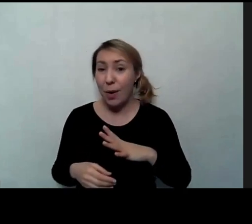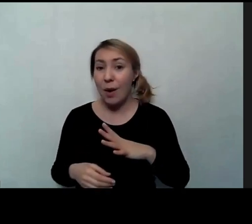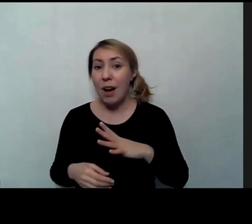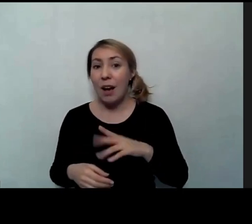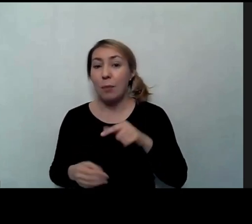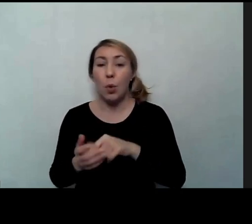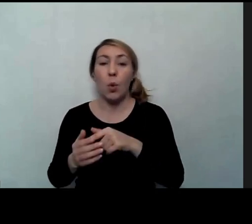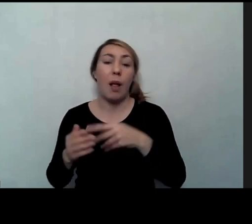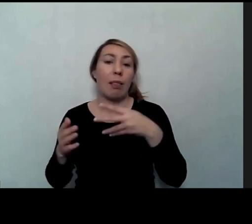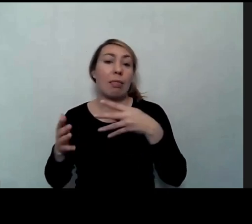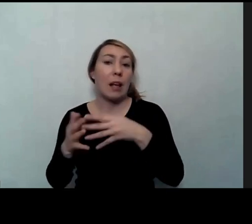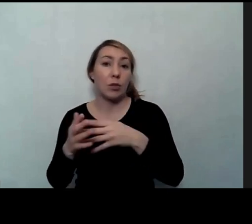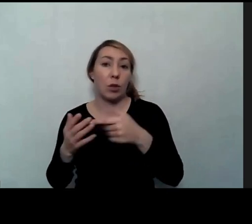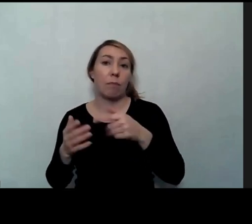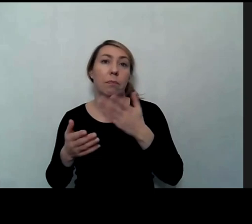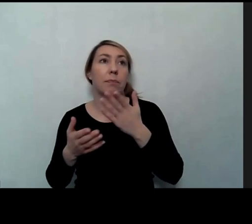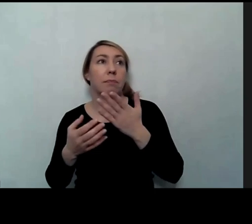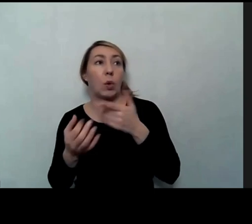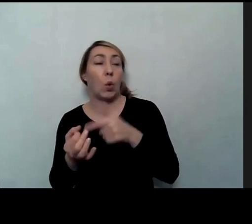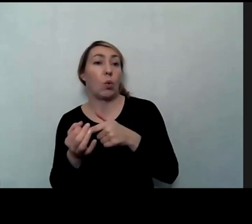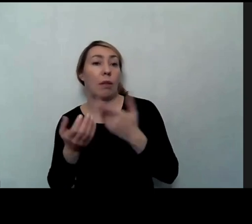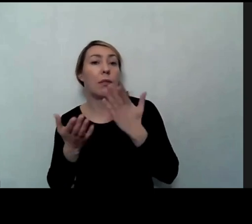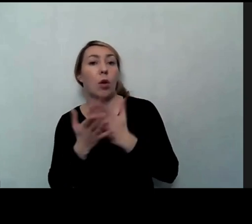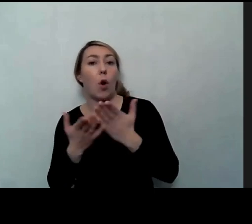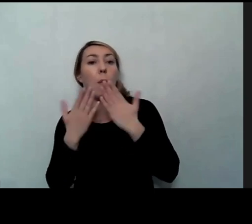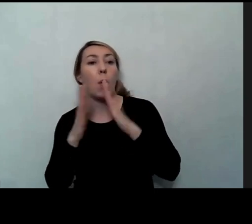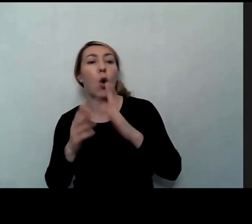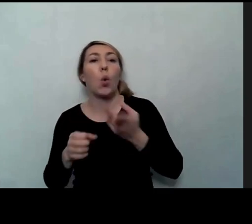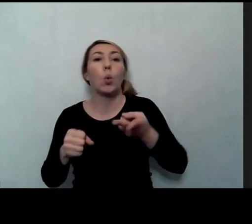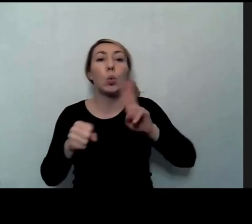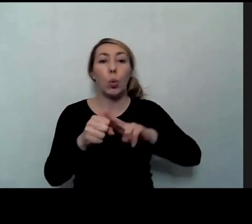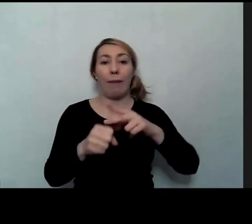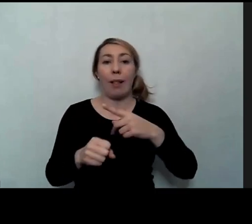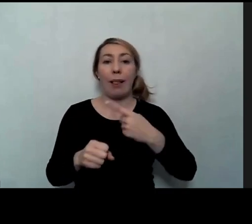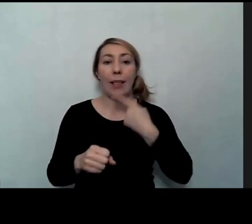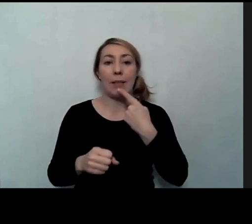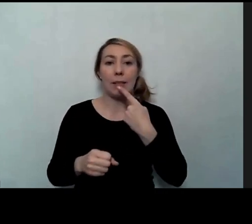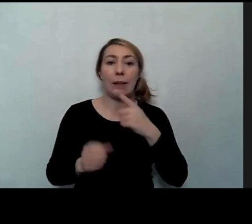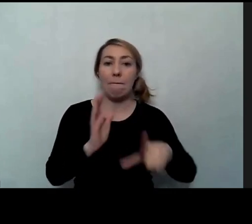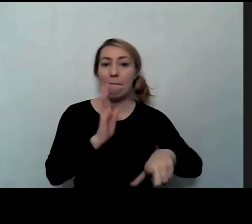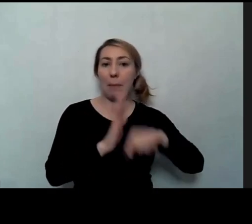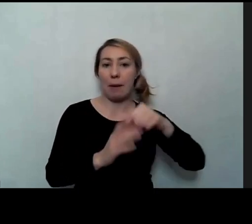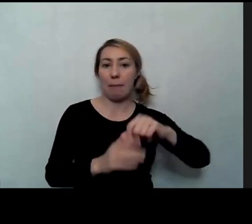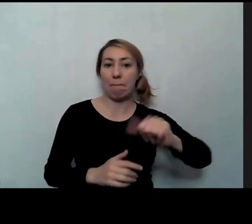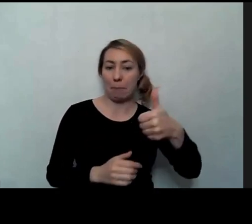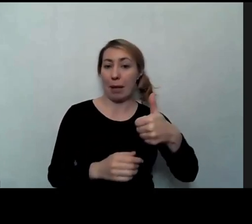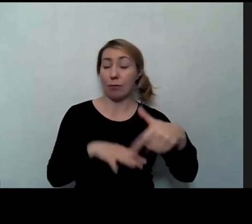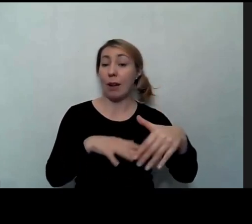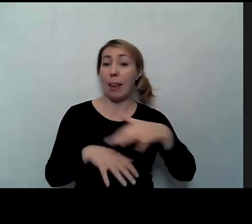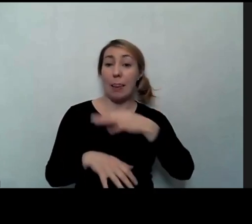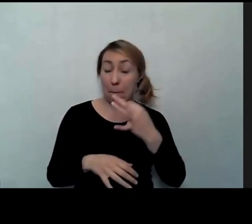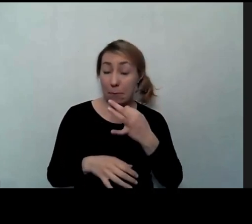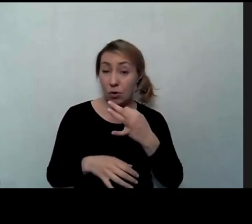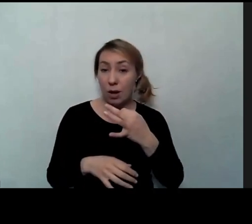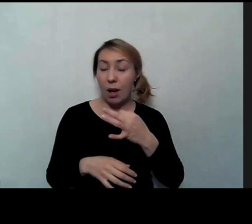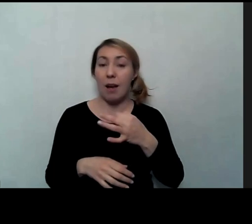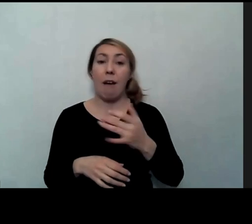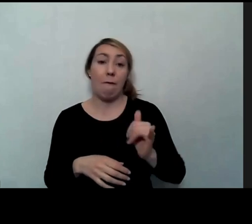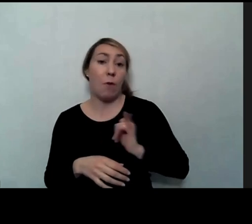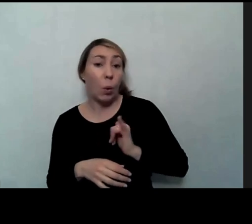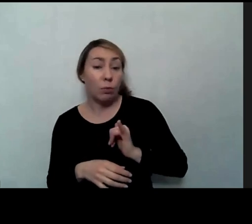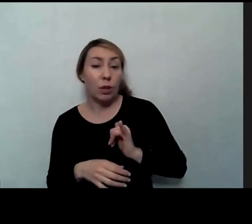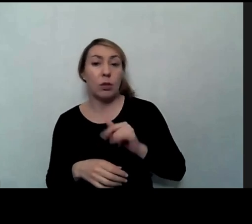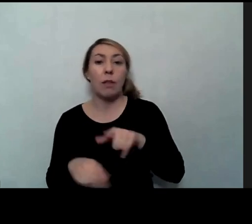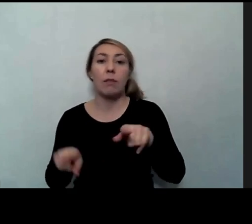narzędzie z takiego, które by pokazywało, który język jest językiem preferowanym, pozwoliłoby pokazać również swego rodzaju